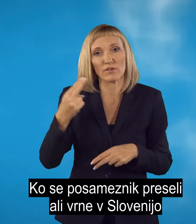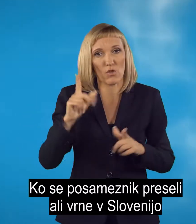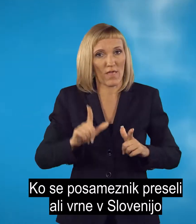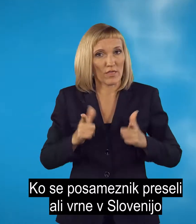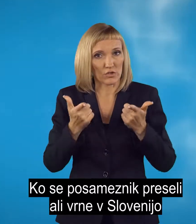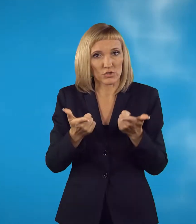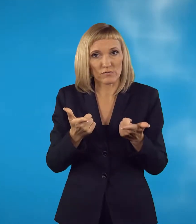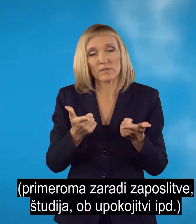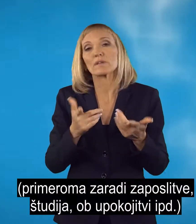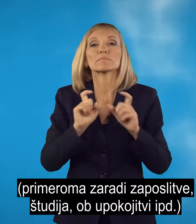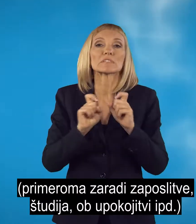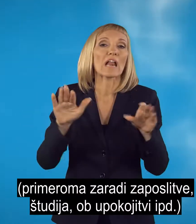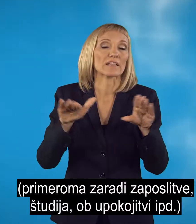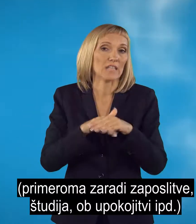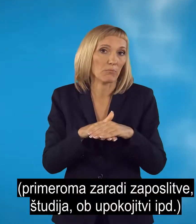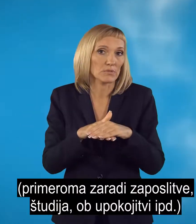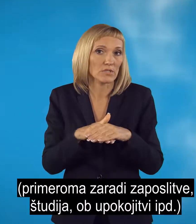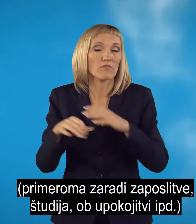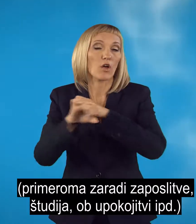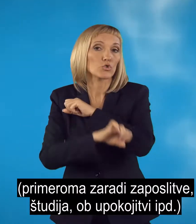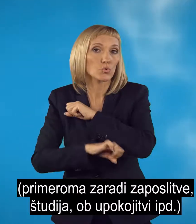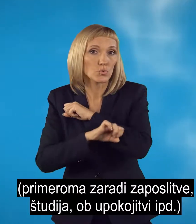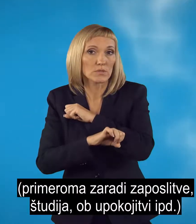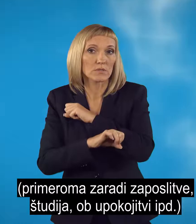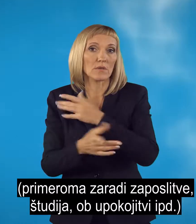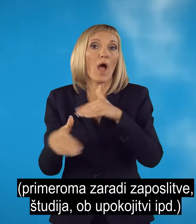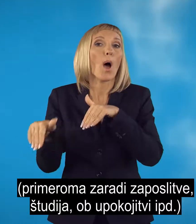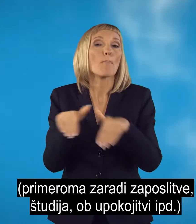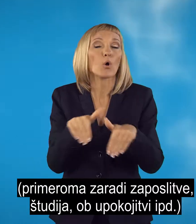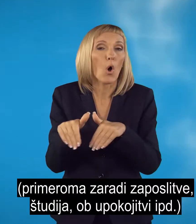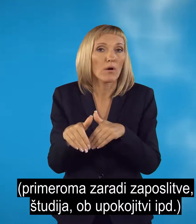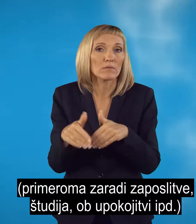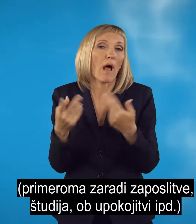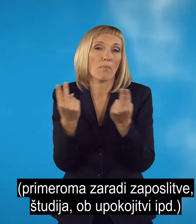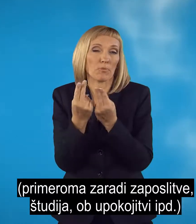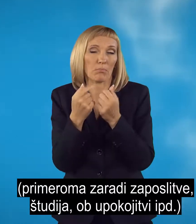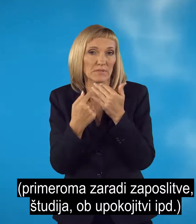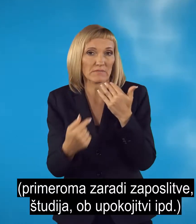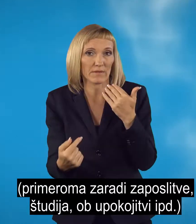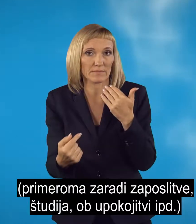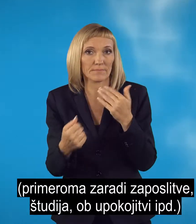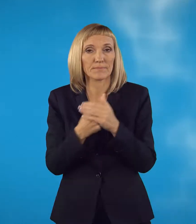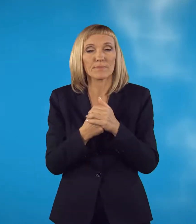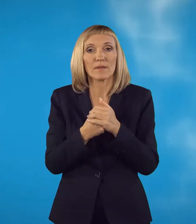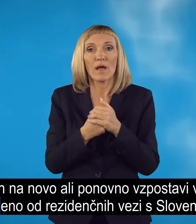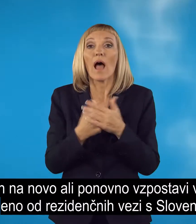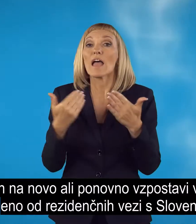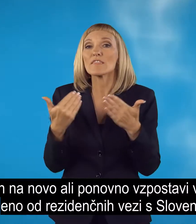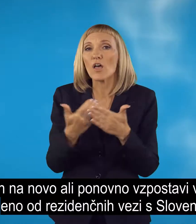Slovenijo, primeroma zaradi zaposlitve, študija, ob upokojitvi in podobno, in na